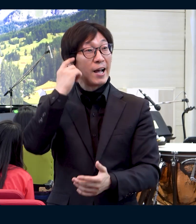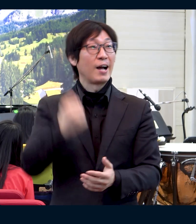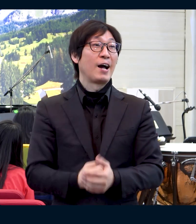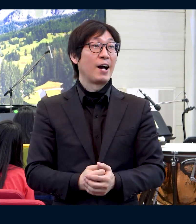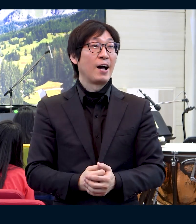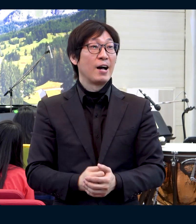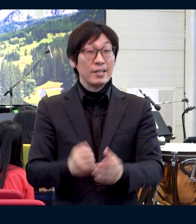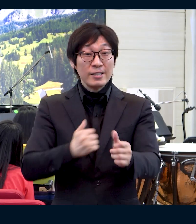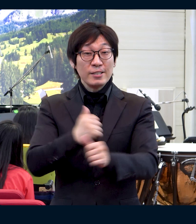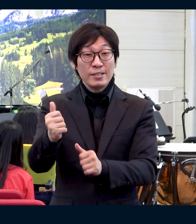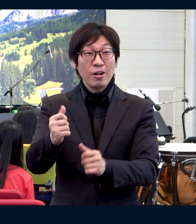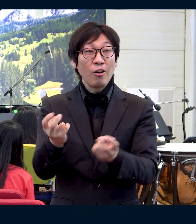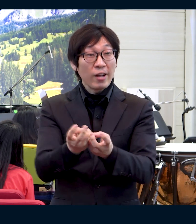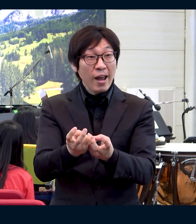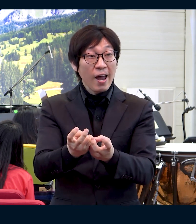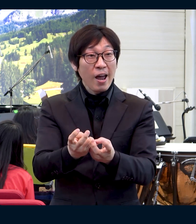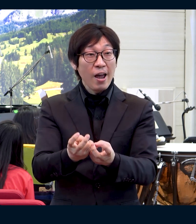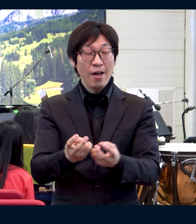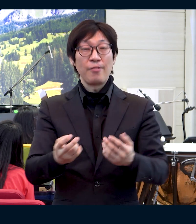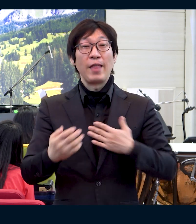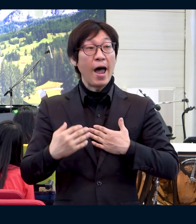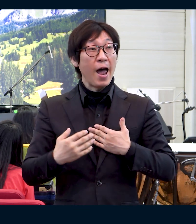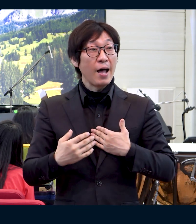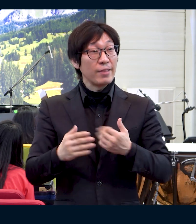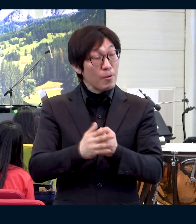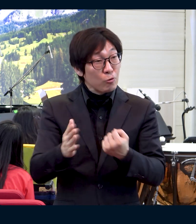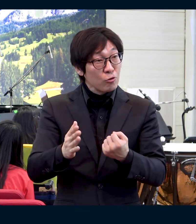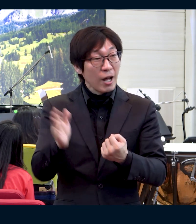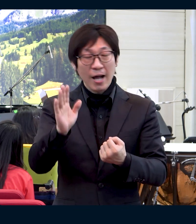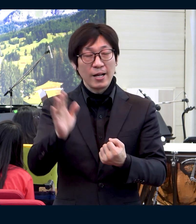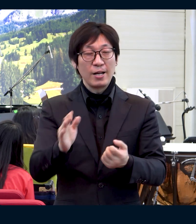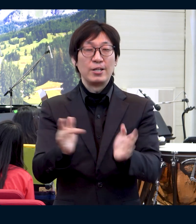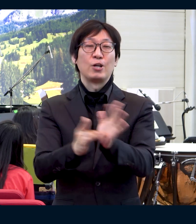힘 때문이 아니라 예수님 안에, 예수 그리스도